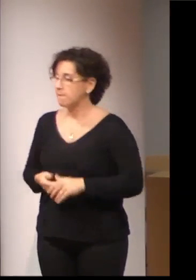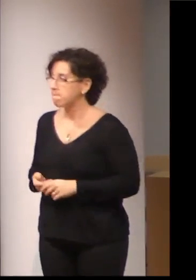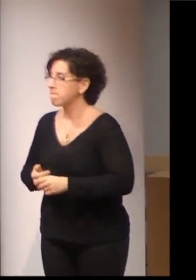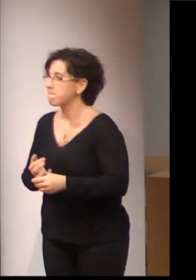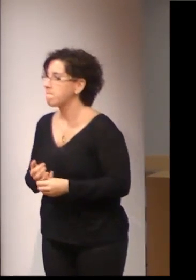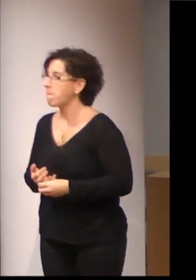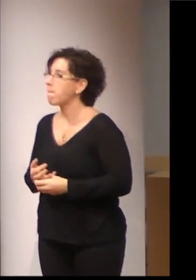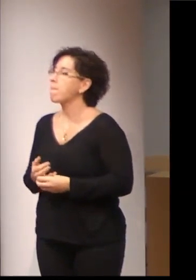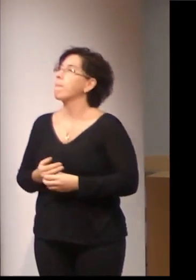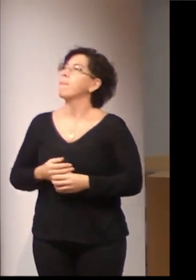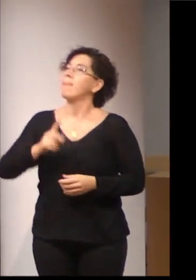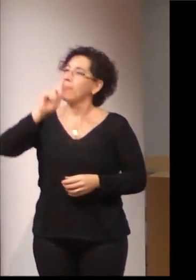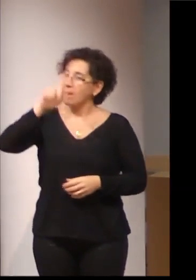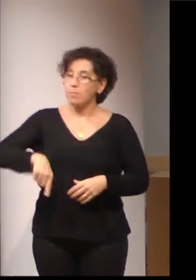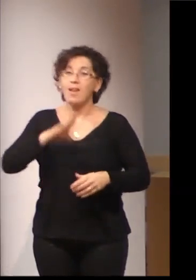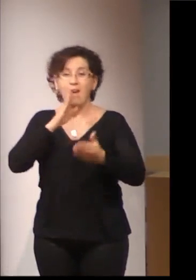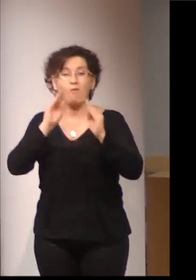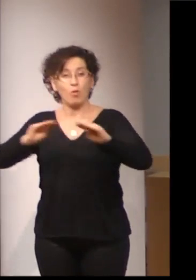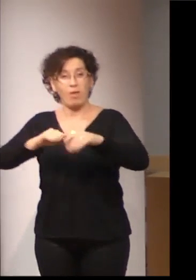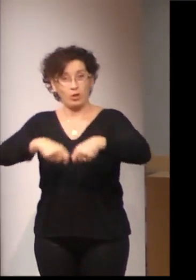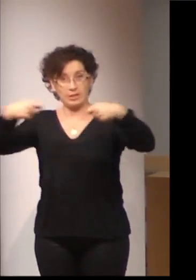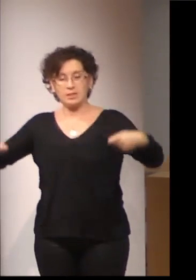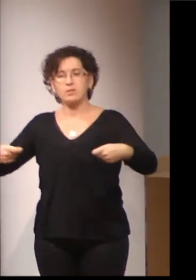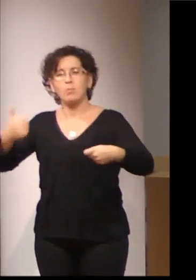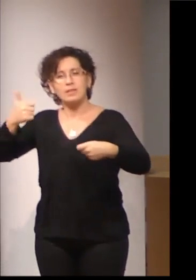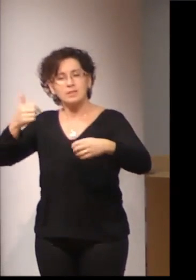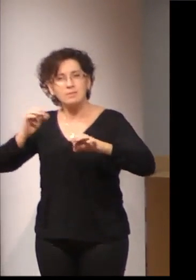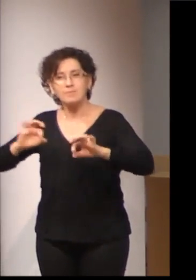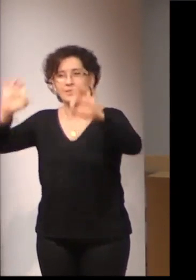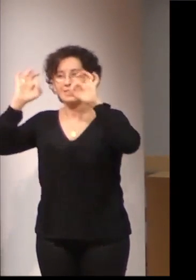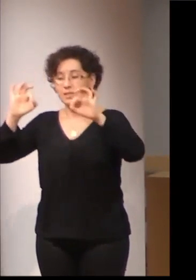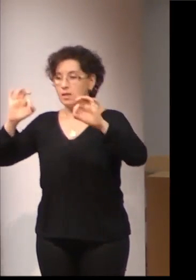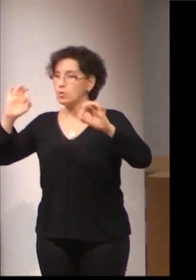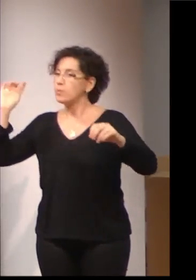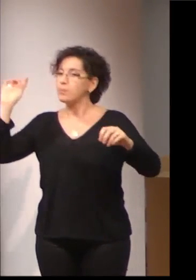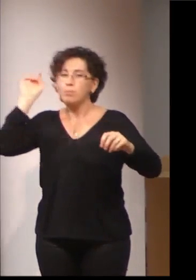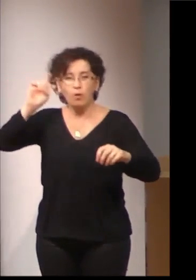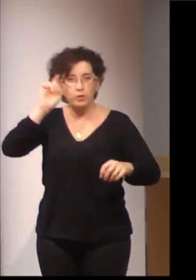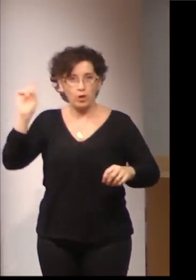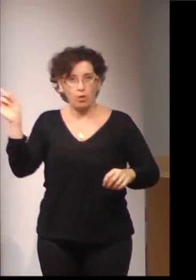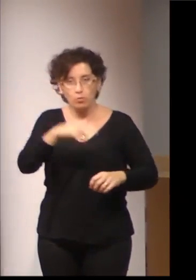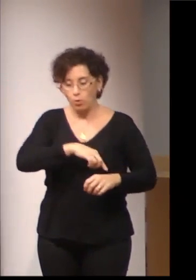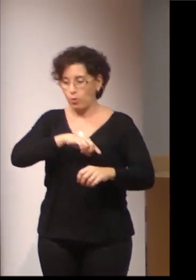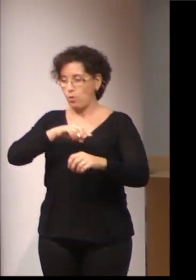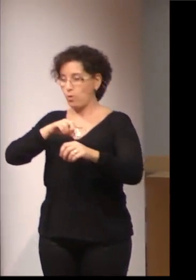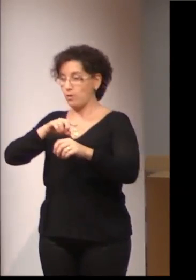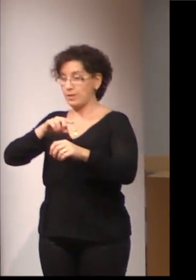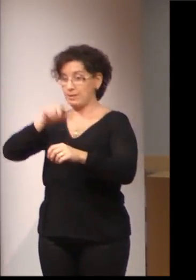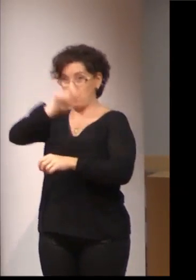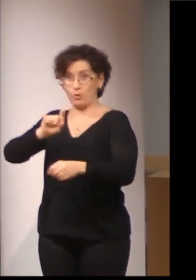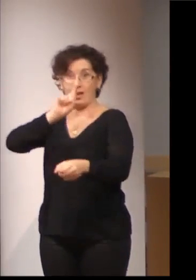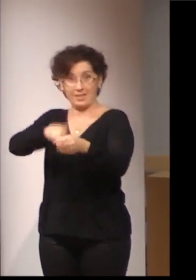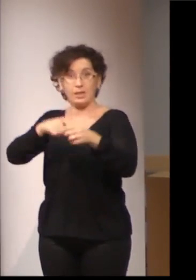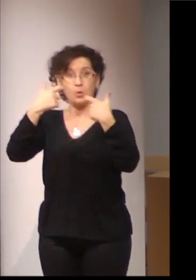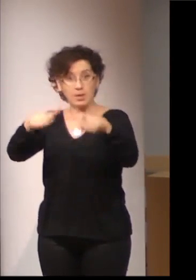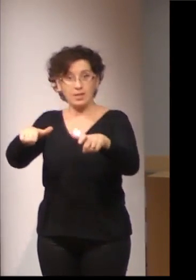Luego, también en el apartado de extensión, pues, hemos puesto especial hincapié todo el profesorado y todas las personas que participan en UCILSE, todos los